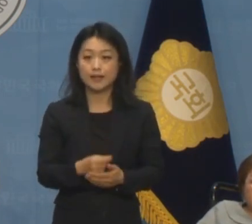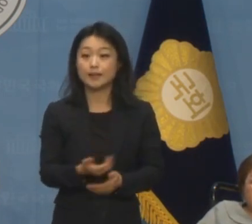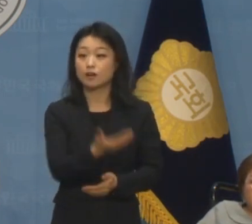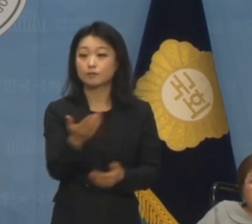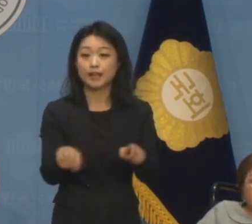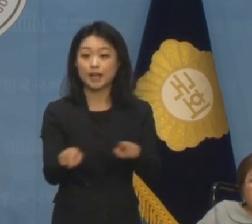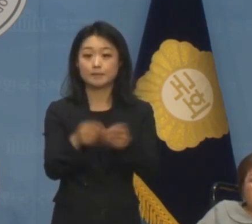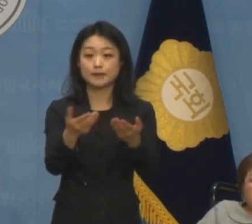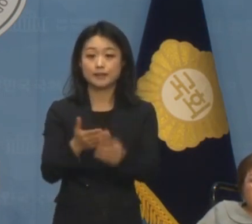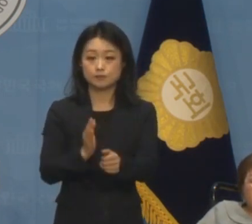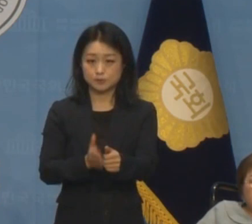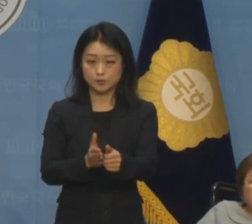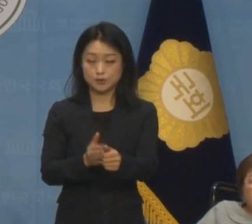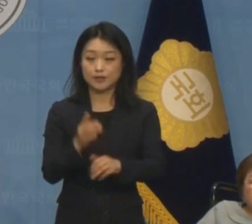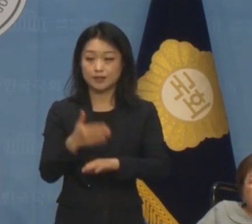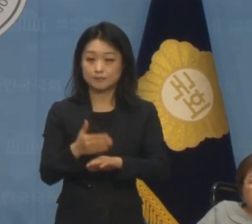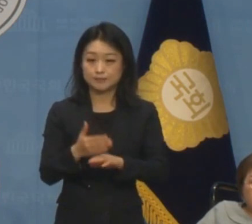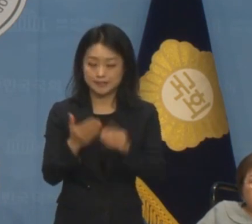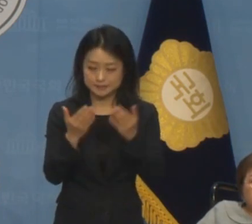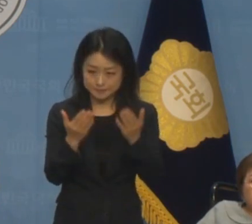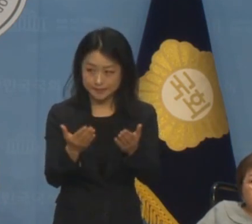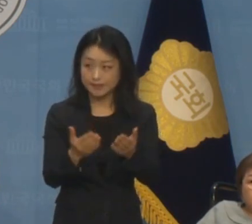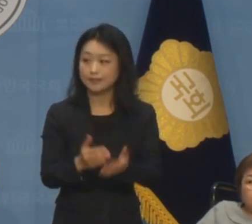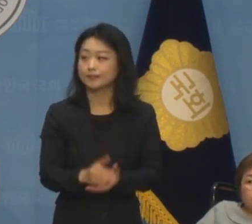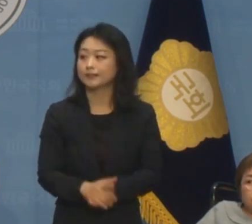함께해 주십시오. 감사합니다.